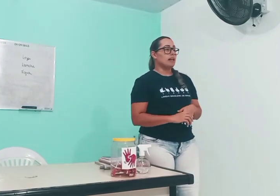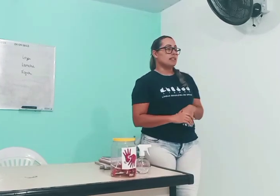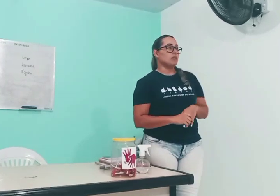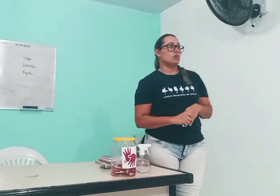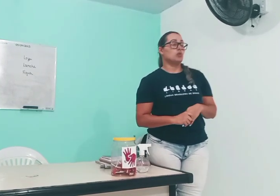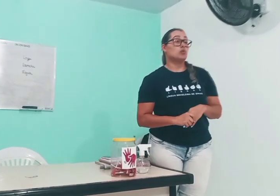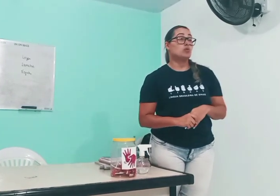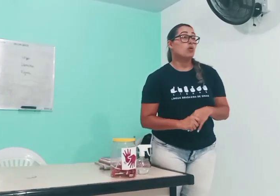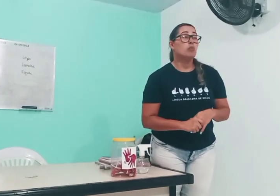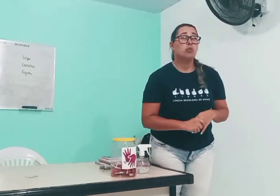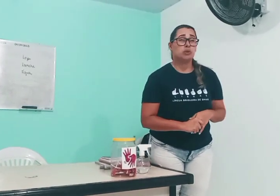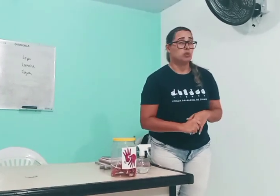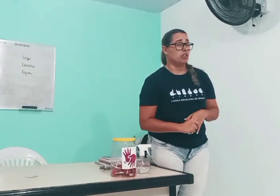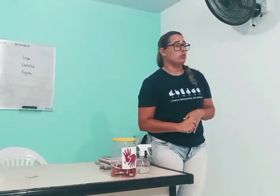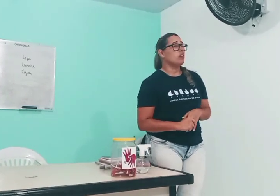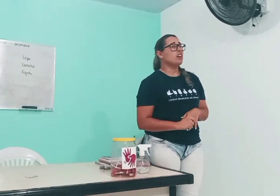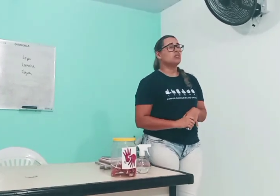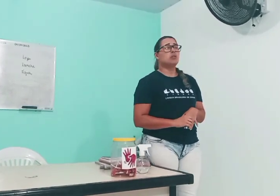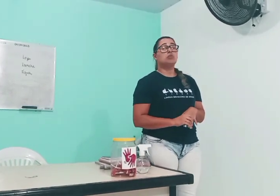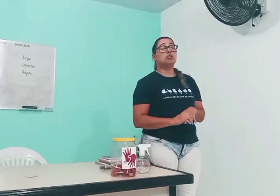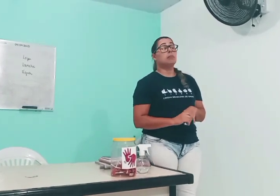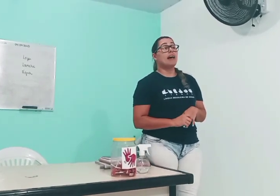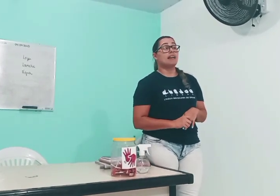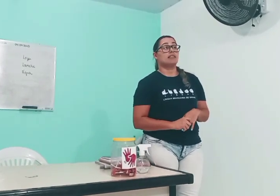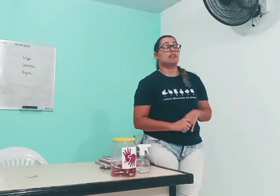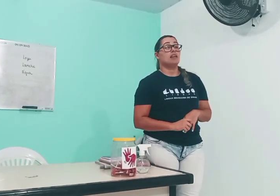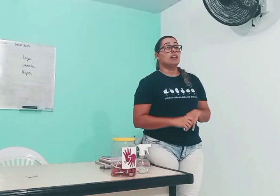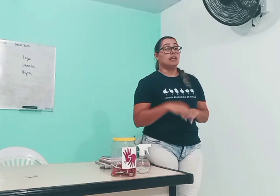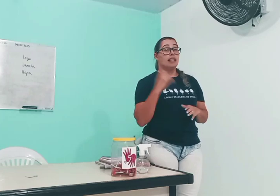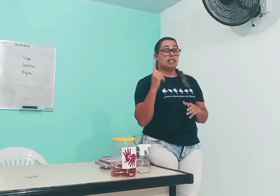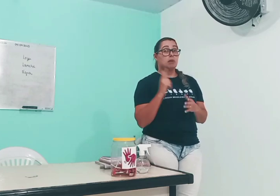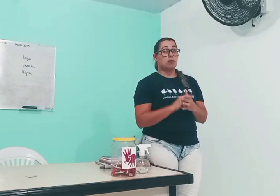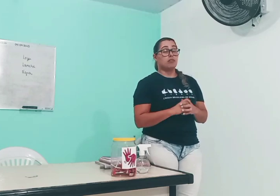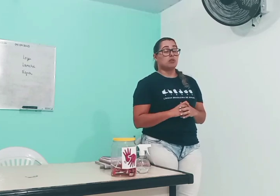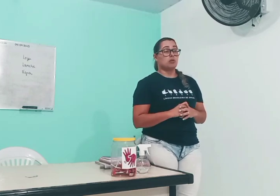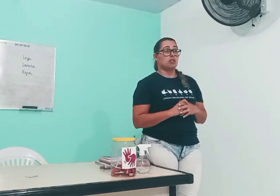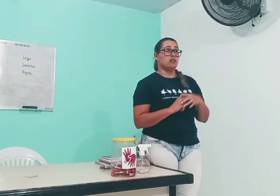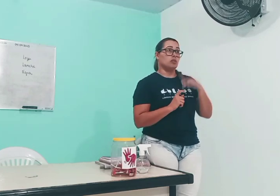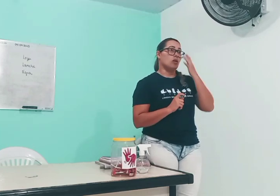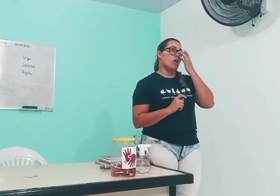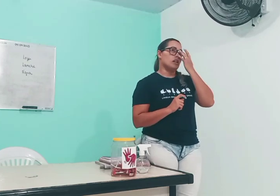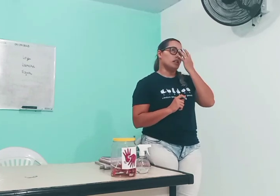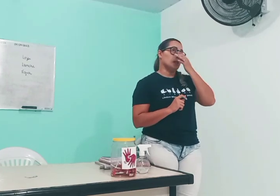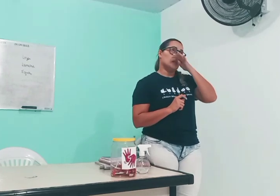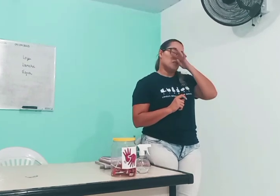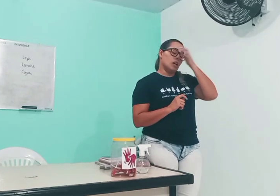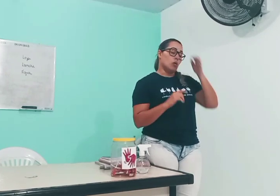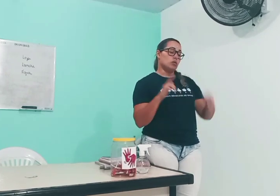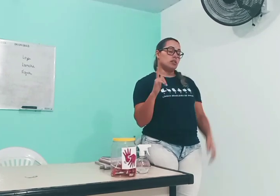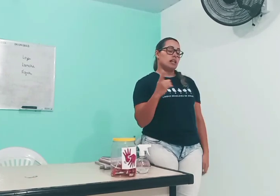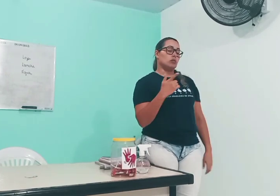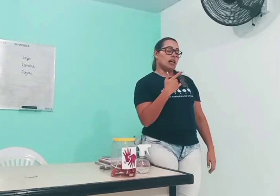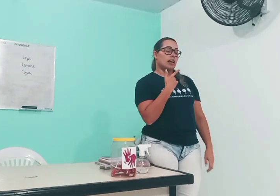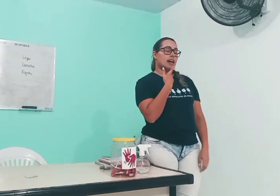assim, o SUS usou muito, gente. Nós usamos demais. E essa minha professora de Vitória, o sinal dela é